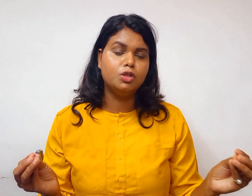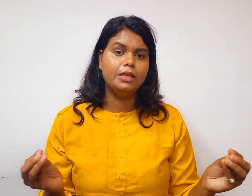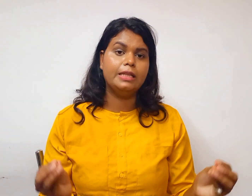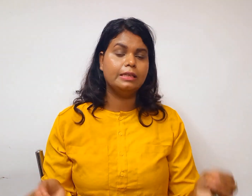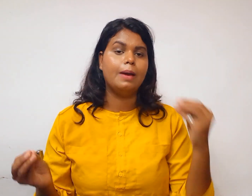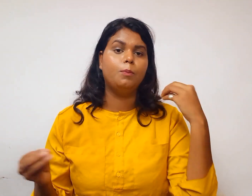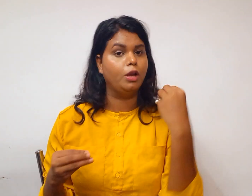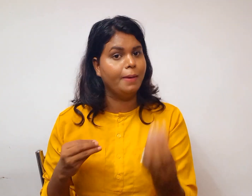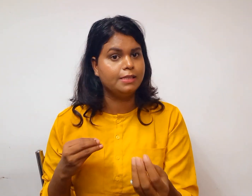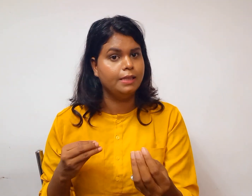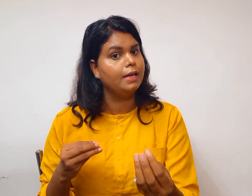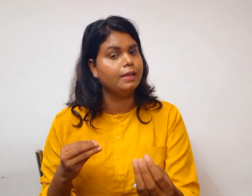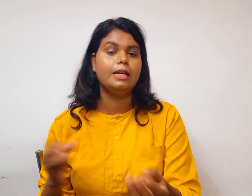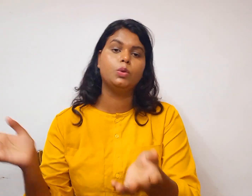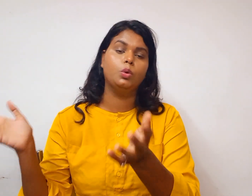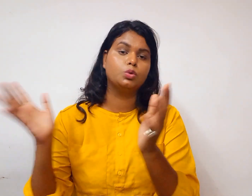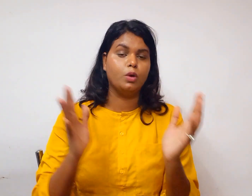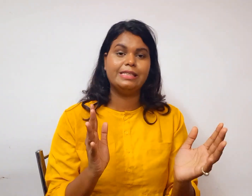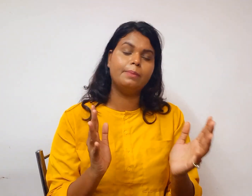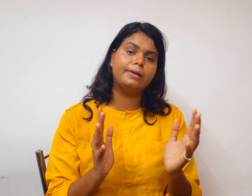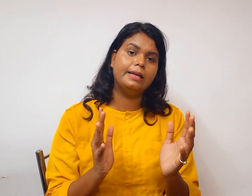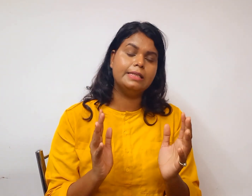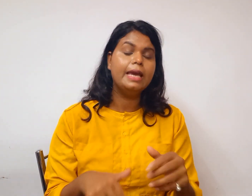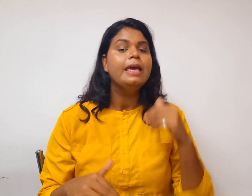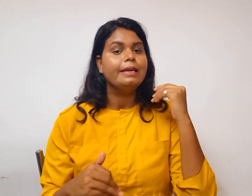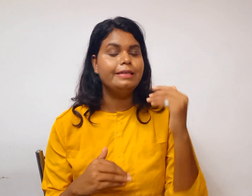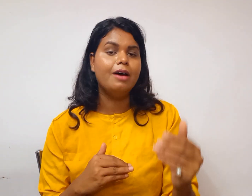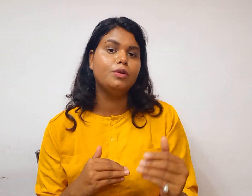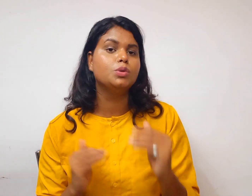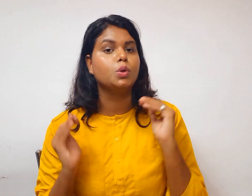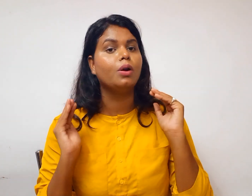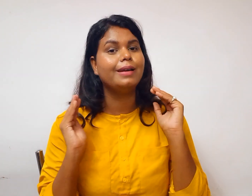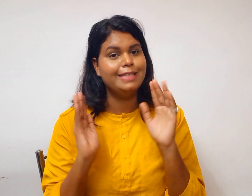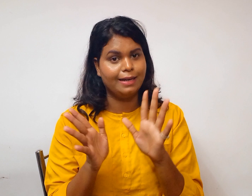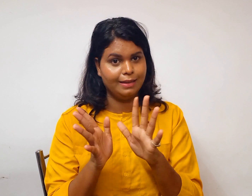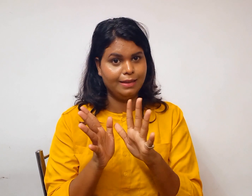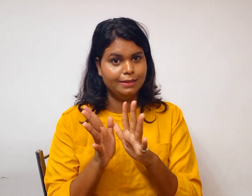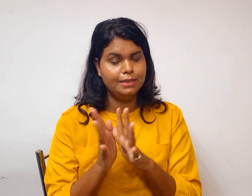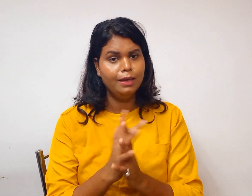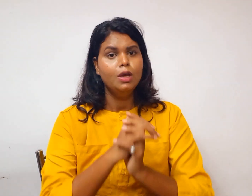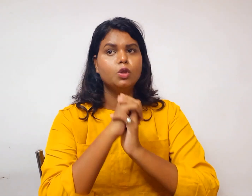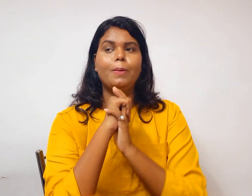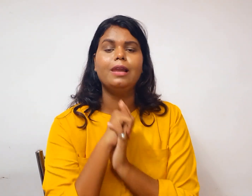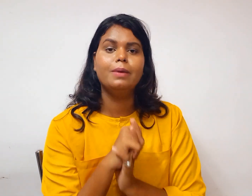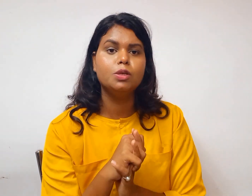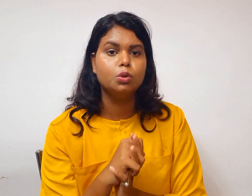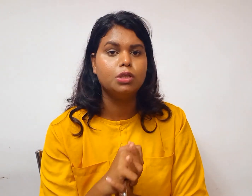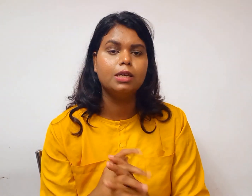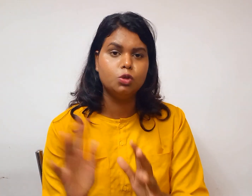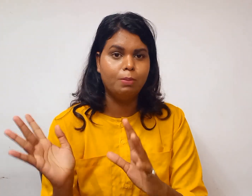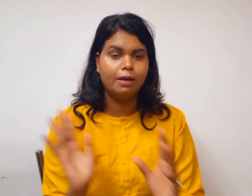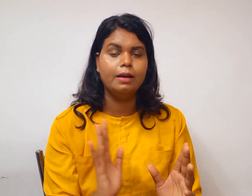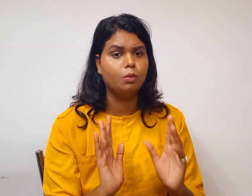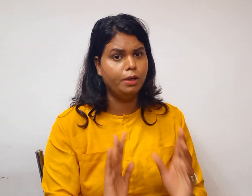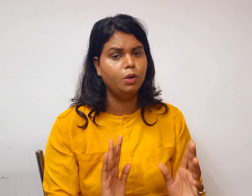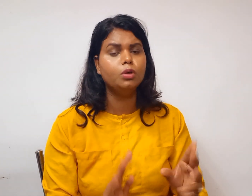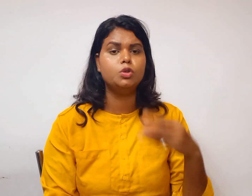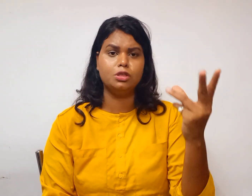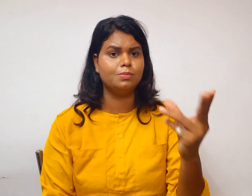ये था कि आप पूरे पैसे देकर के या तो उसको एक्सेप्ट कर लीजिए या फिर उसको रिजेक्ट कर दीजिए। तो पहले मैंने सोचा कि जो बर्गर है वो ले लूँगी, जो चीज़